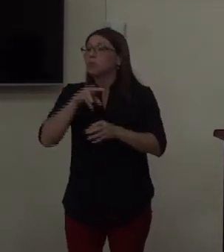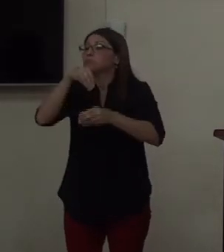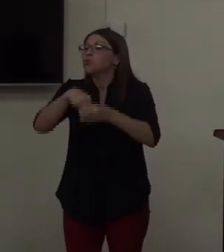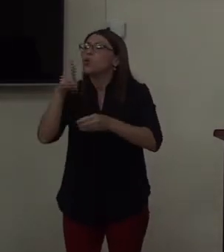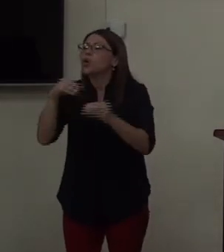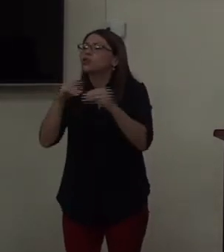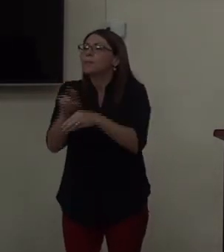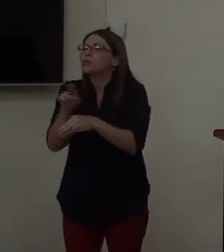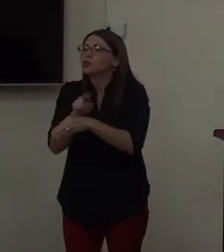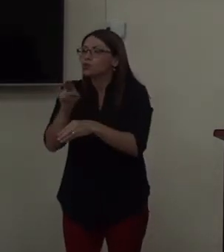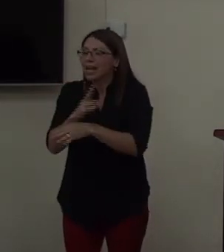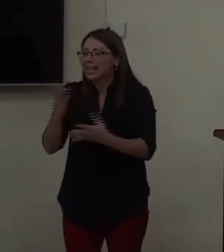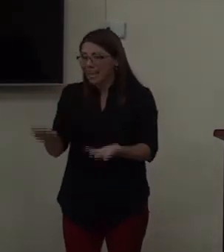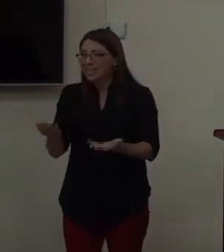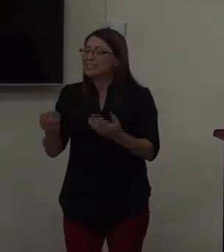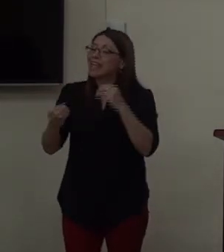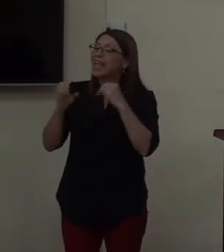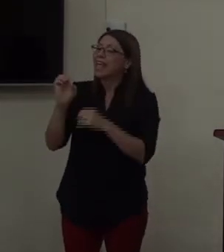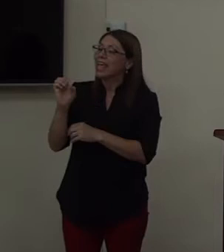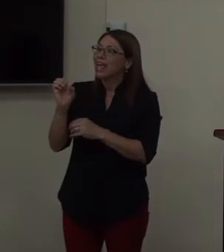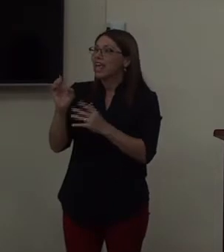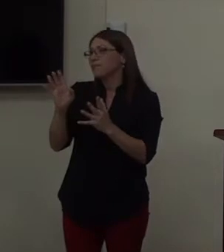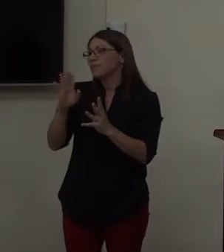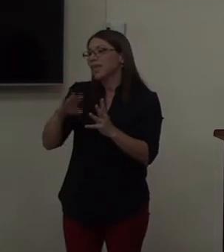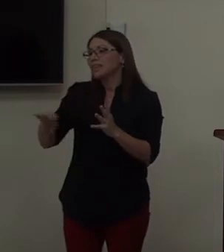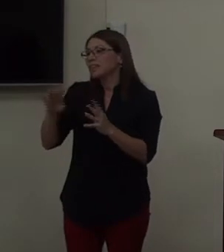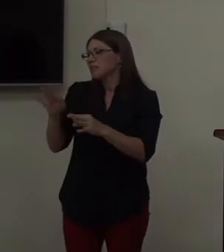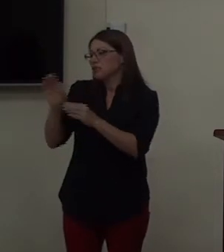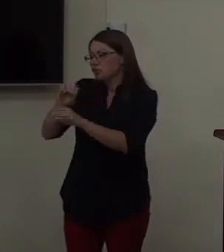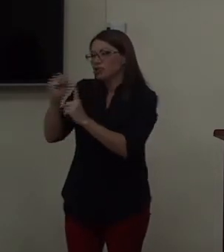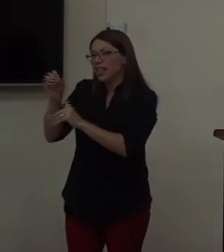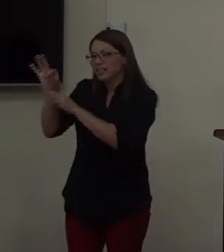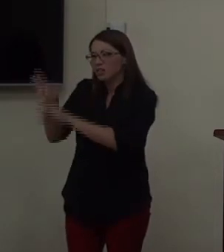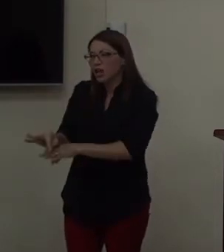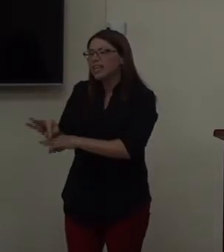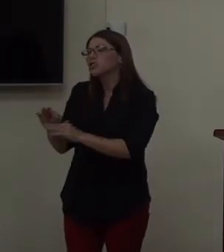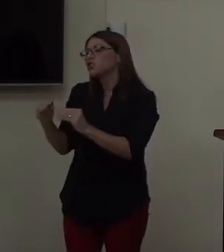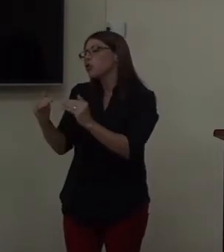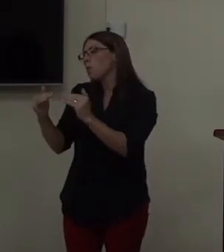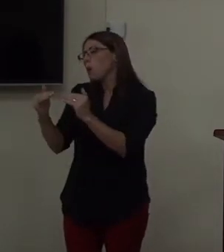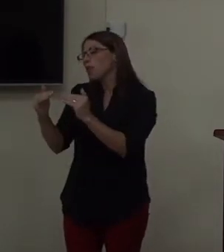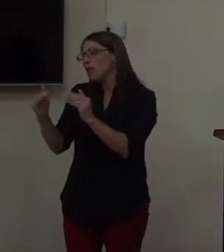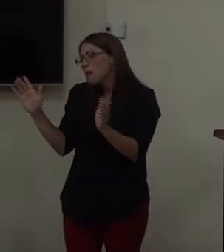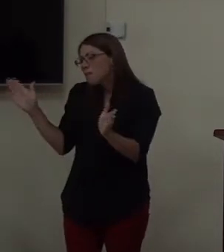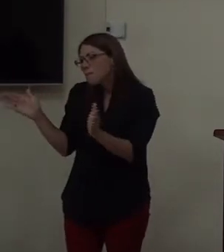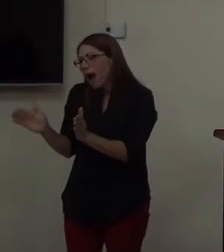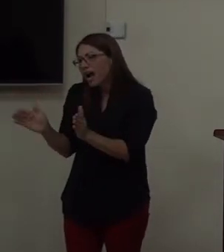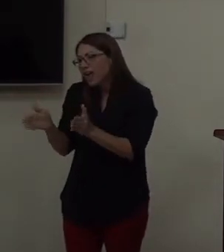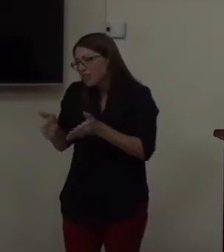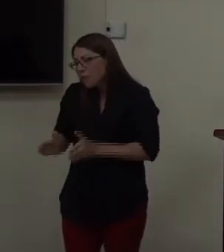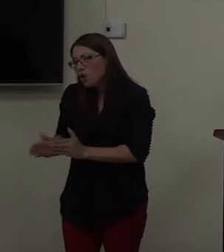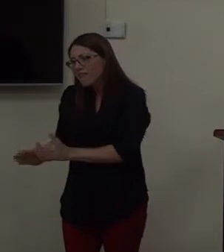que más usan es el de demografía, ¿verdad? Entonces, las sociedades tradicionales son de baja demografía, ¿verdad?